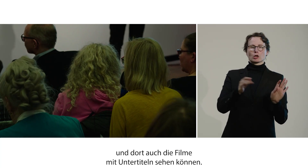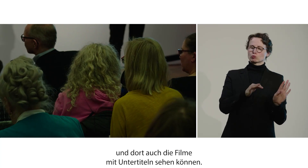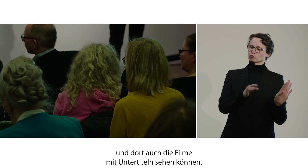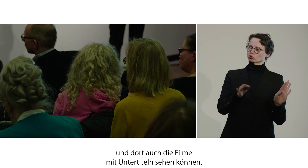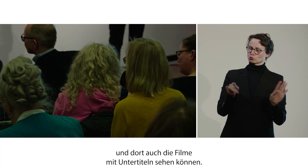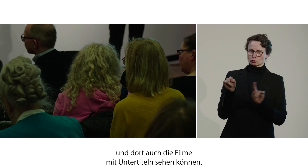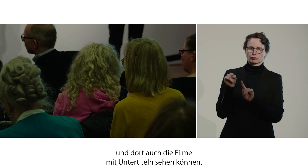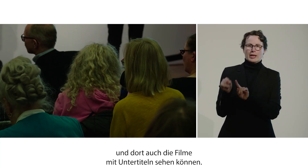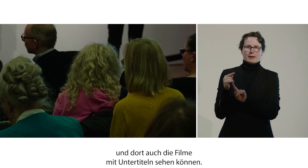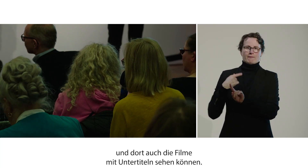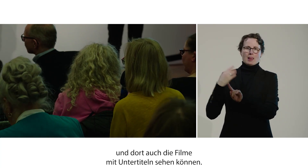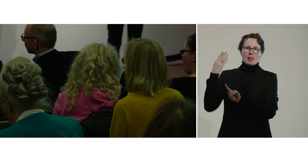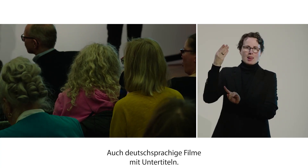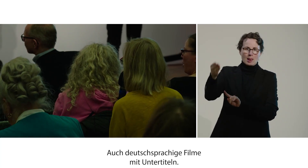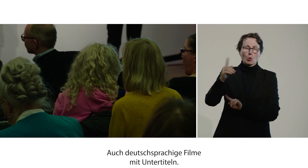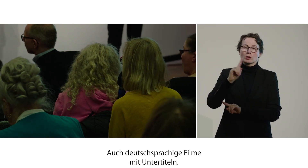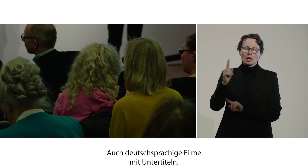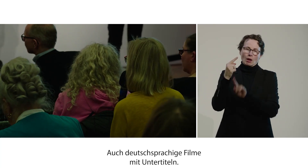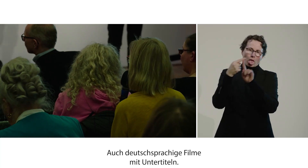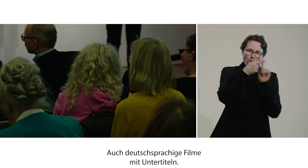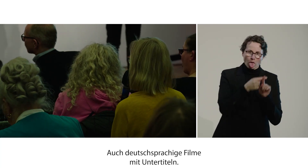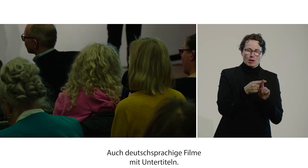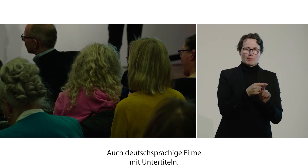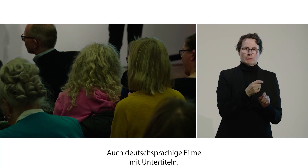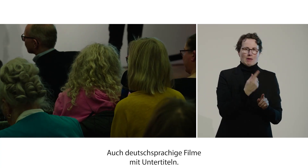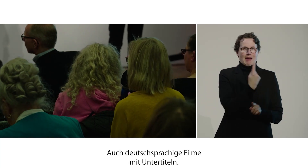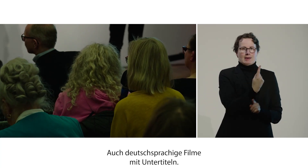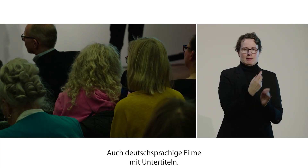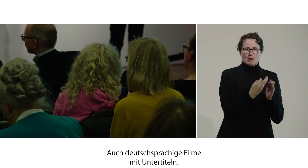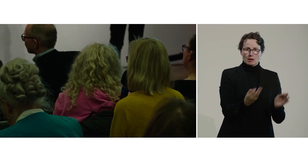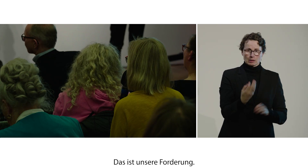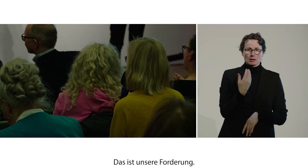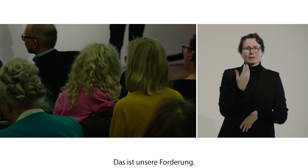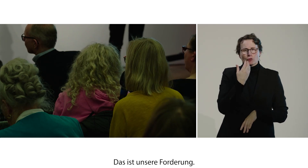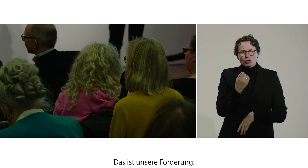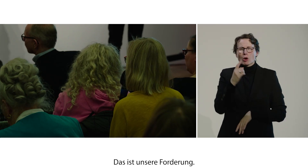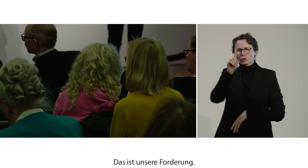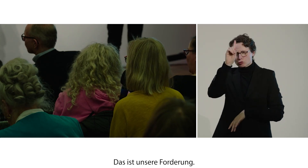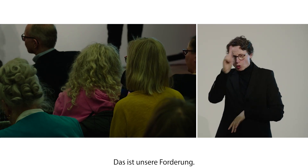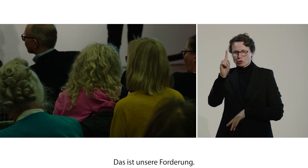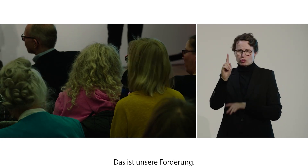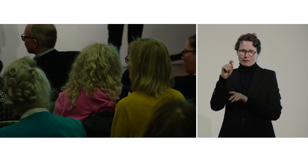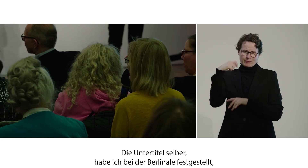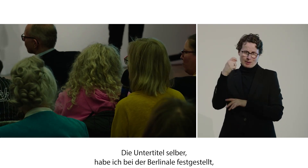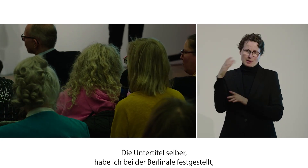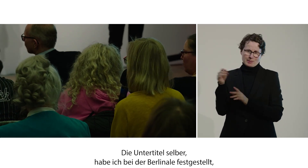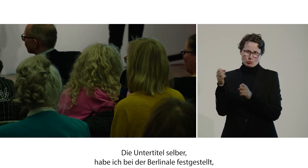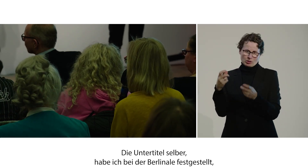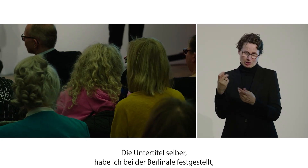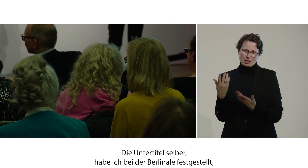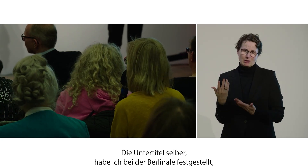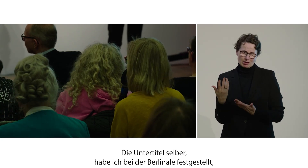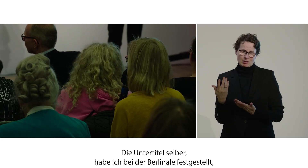die Filme mit Untertiteln sehen können. Auch deutschsprachige Filme mit Untertiteln. Das ist unsere Forderung. Die